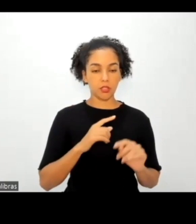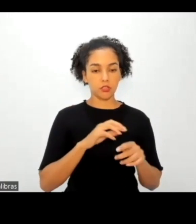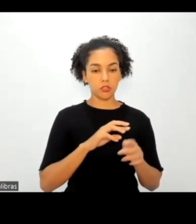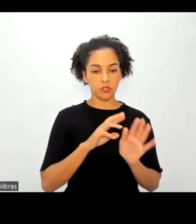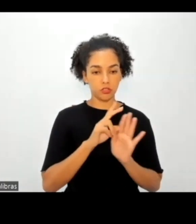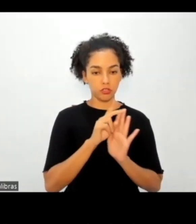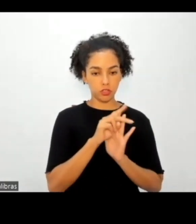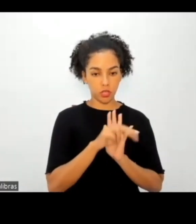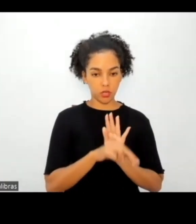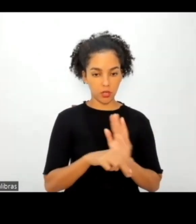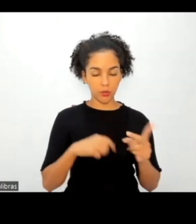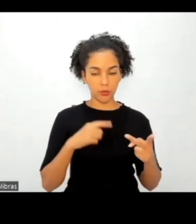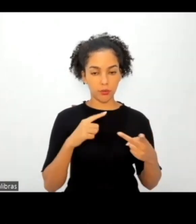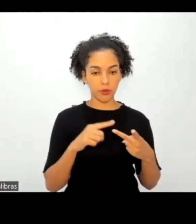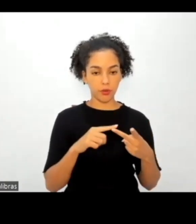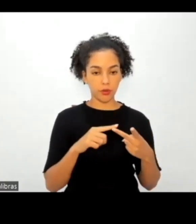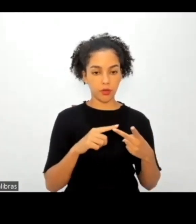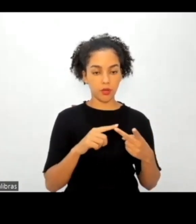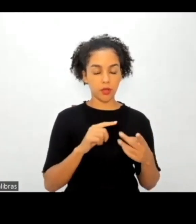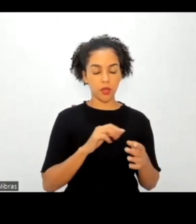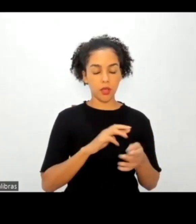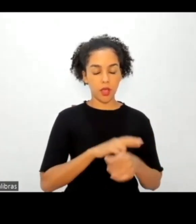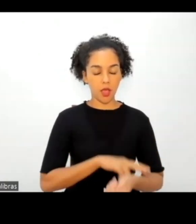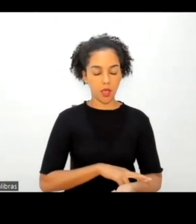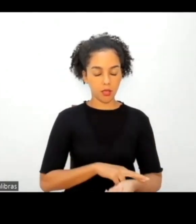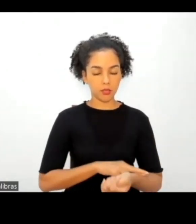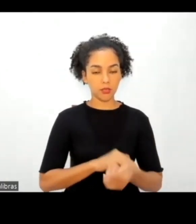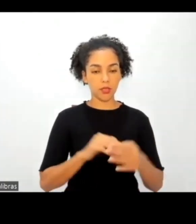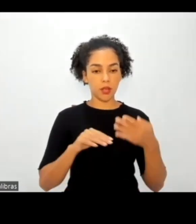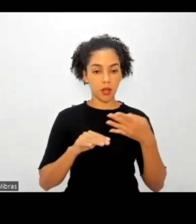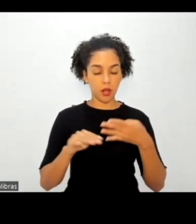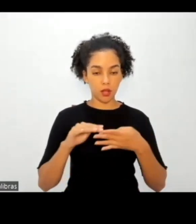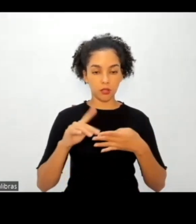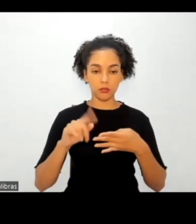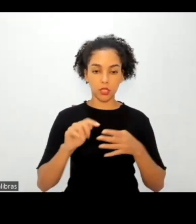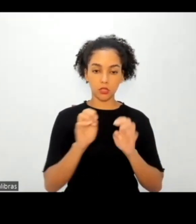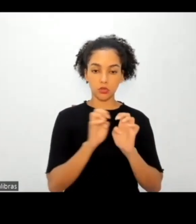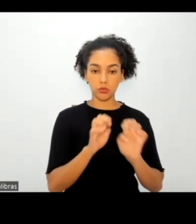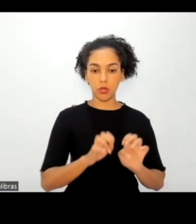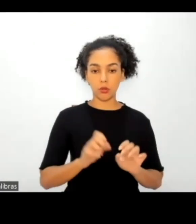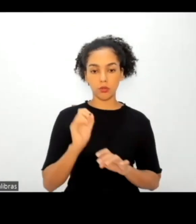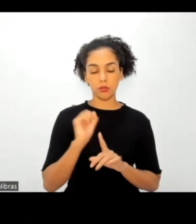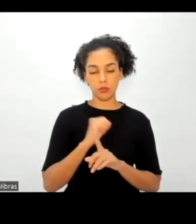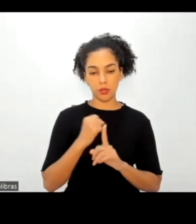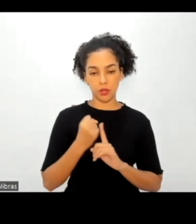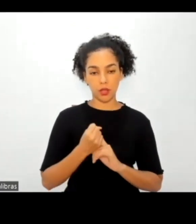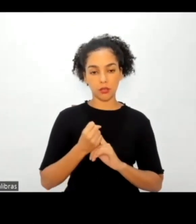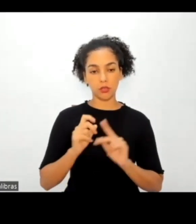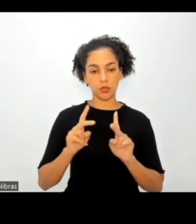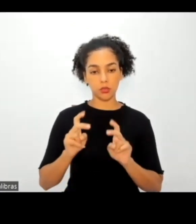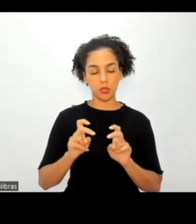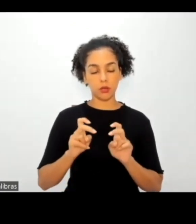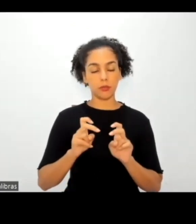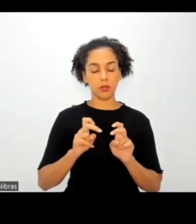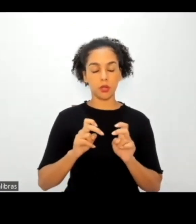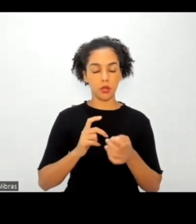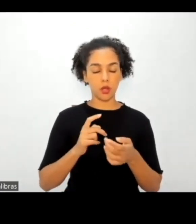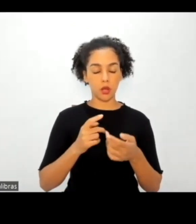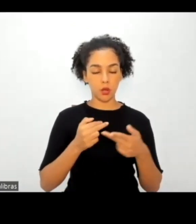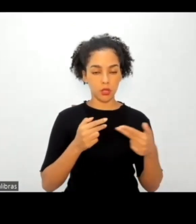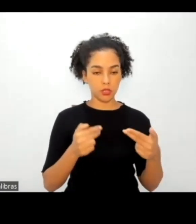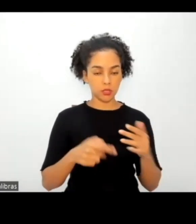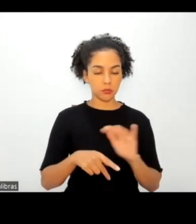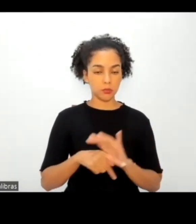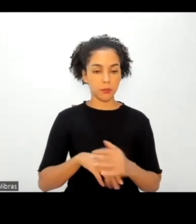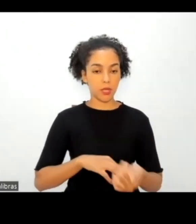é estrutural dessa sociedade, né, e, portanto, da questão social das desigualdades oriundas da relação